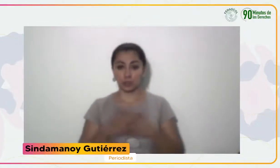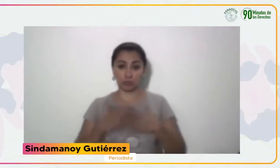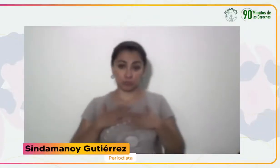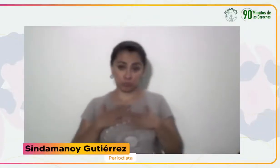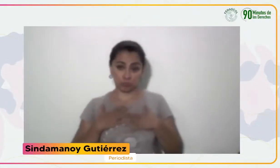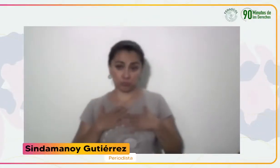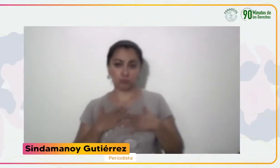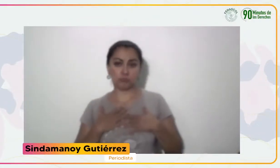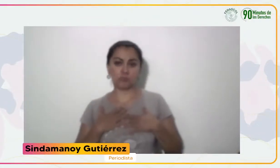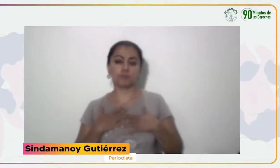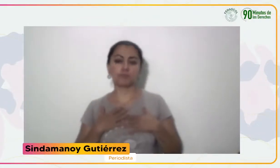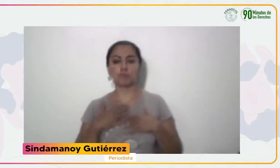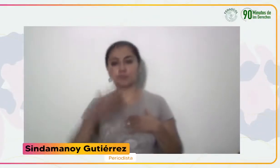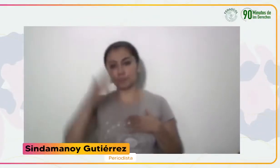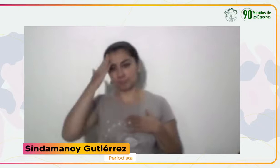gracias.